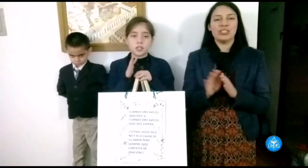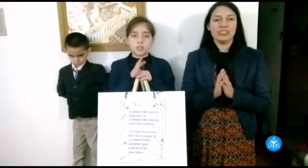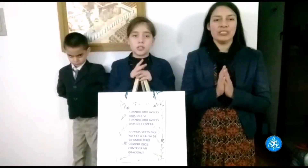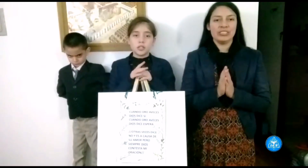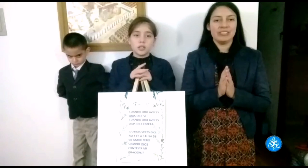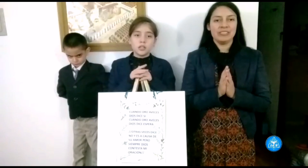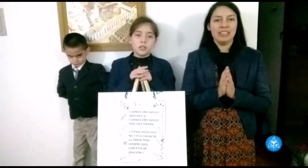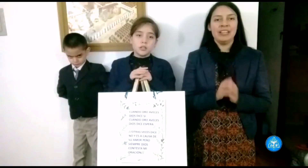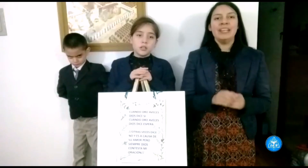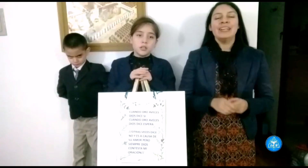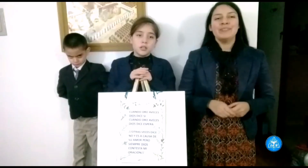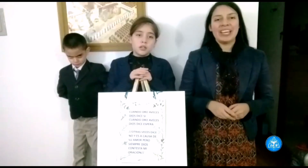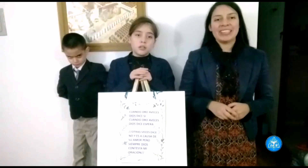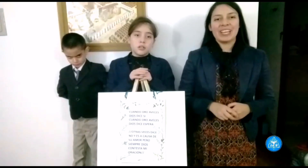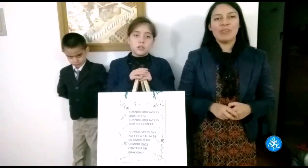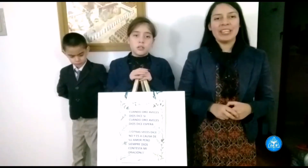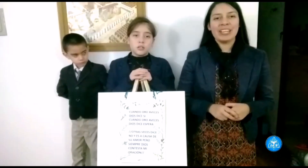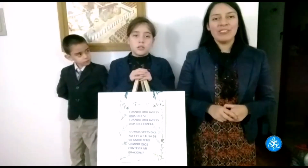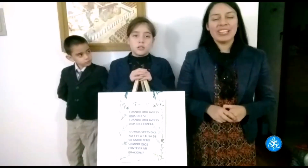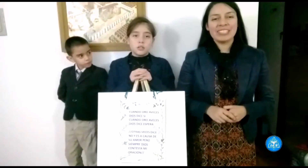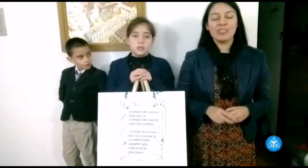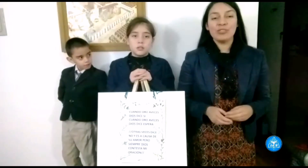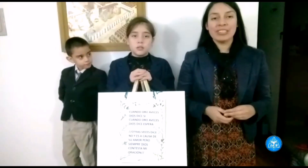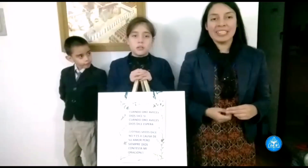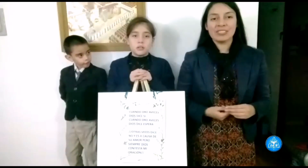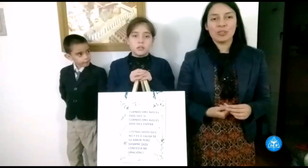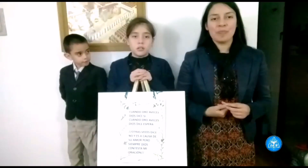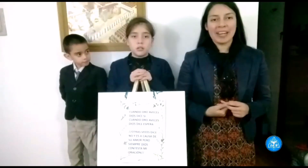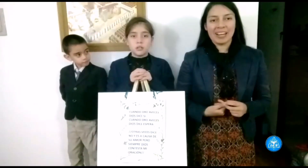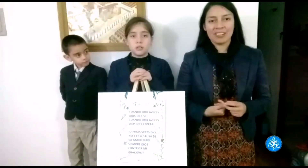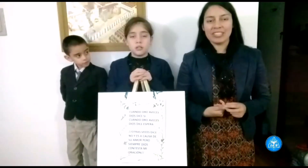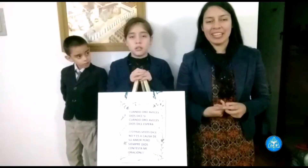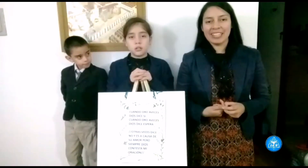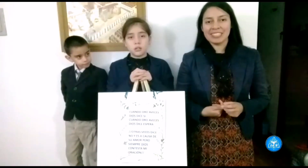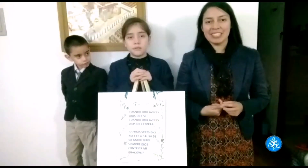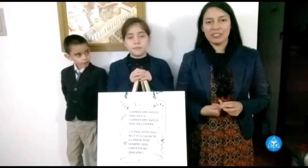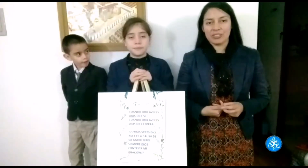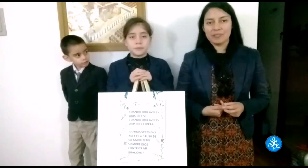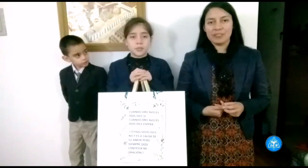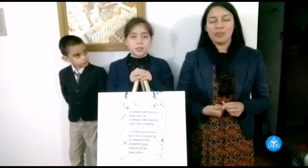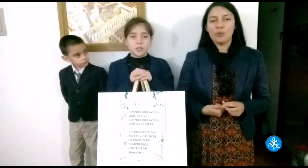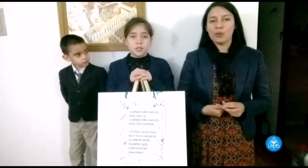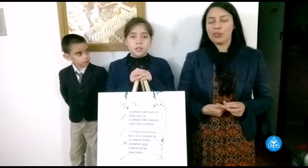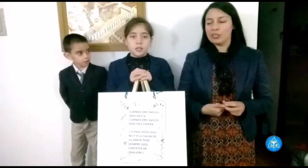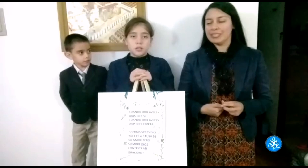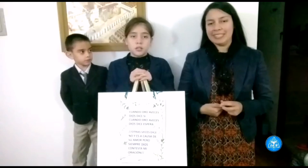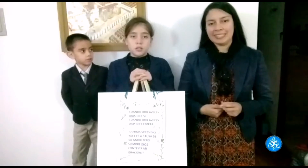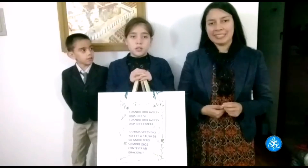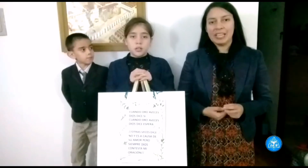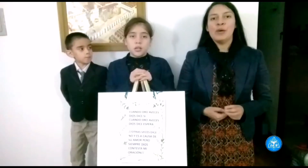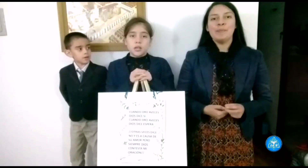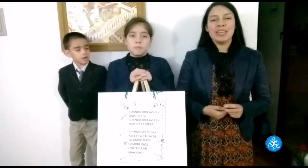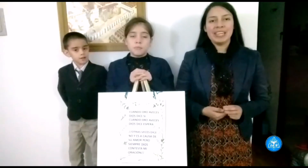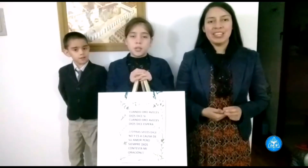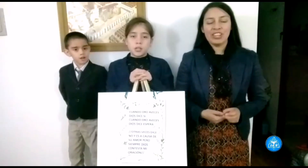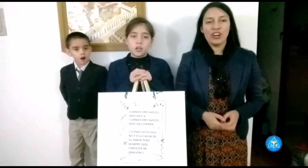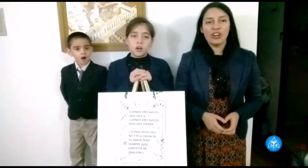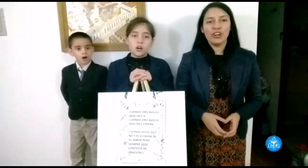oración. Bien, también queremos decir un texto para la gloria del Señor. 1, 2, 3. Mi